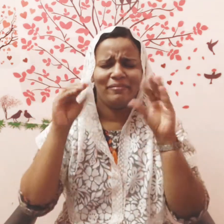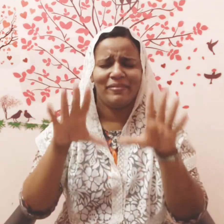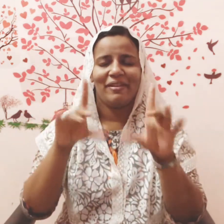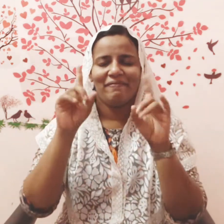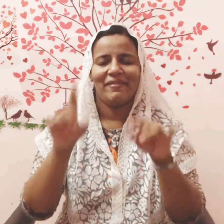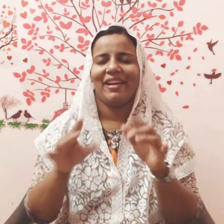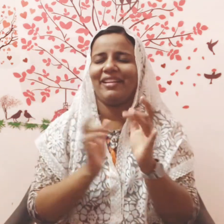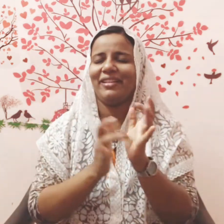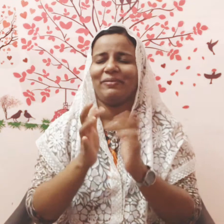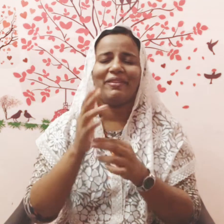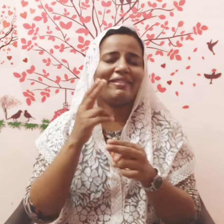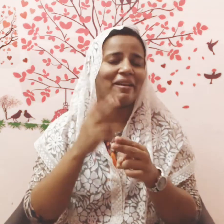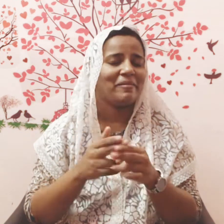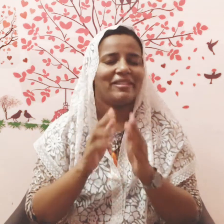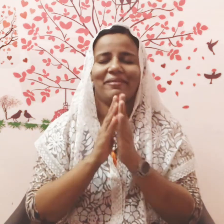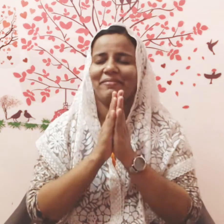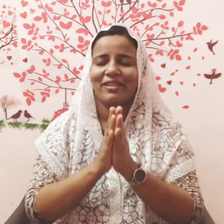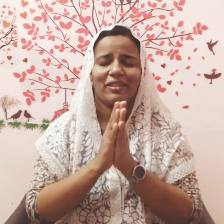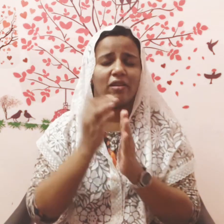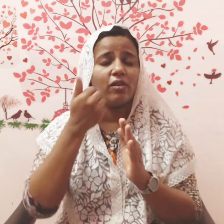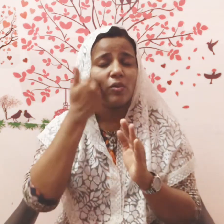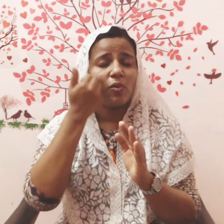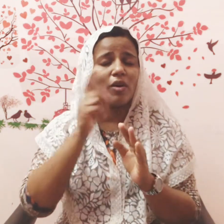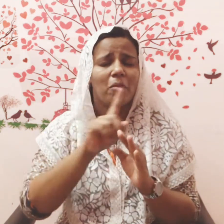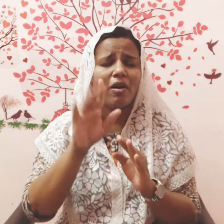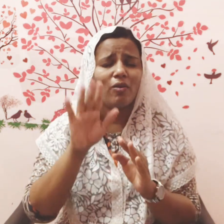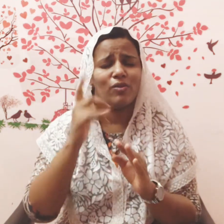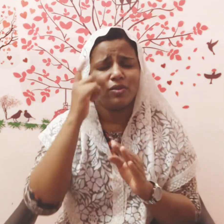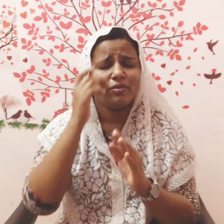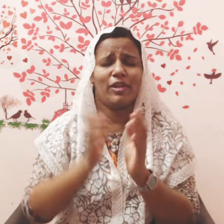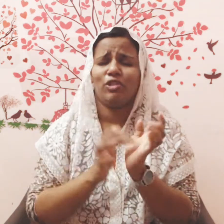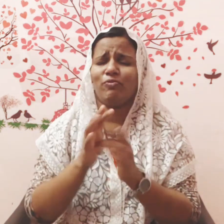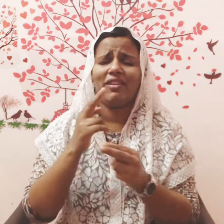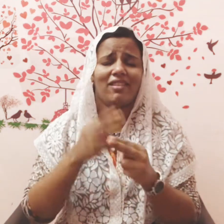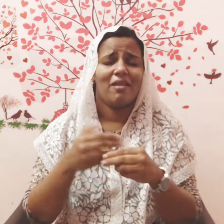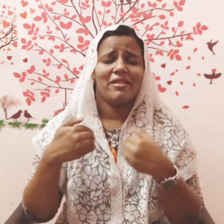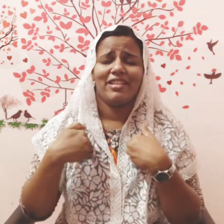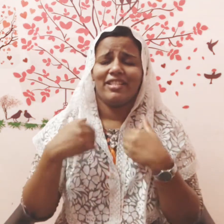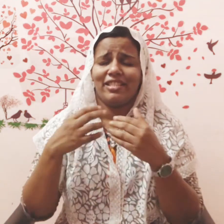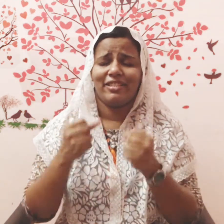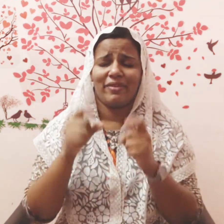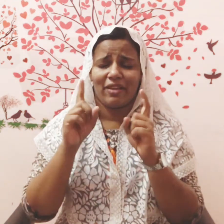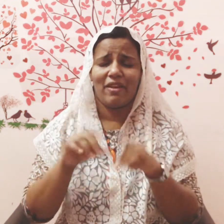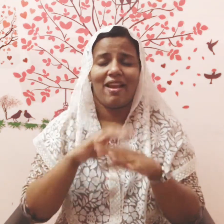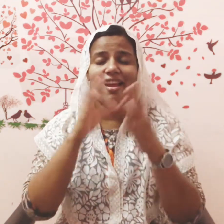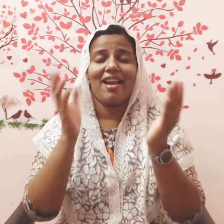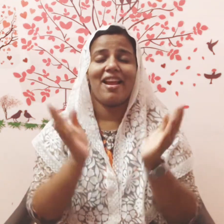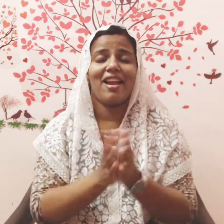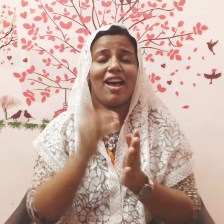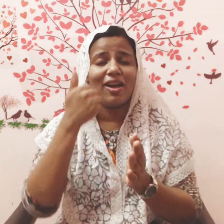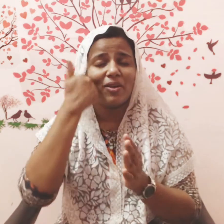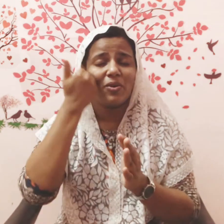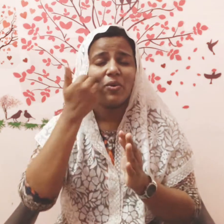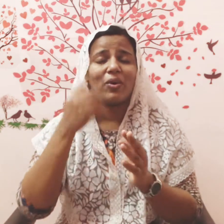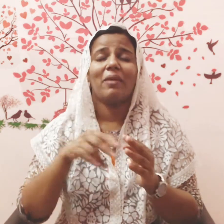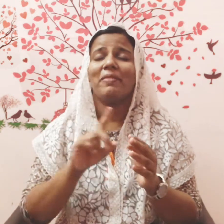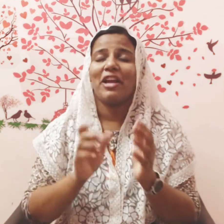മേൽ പകരണമെന്ന് യേശു ക്രിസ്തു മുഖാന്തരം പ്രാർത്ഥിക്കുന്നു. രോഗികളായിരിക്കുന്നവർ യേശുവിൻ്റെ നാമത്തിൽ സൗഖ്യമാകട്ടെ. ഹല്ലേലൂയ. എല്ലാ രോഗത്തിനും നല്ല വൈദ്യം